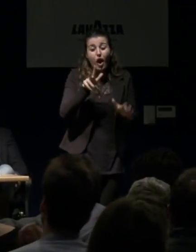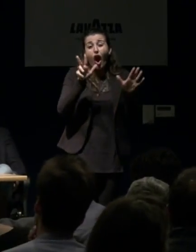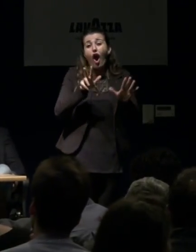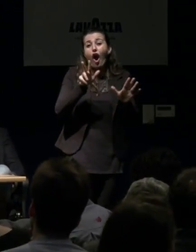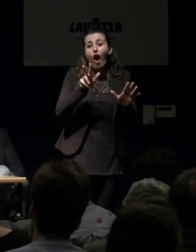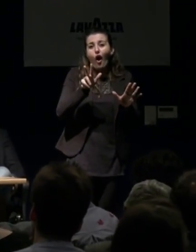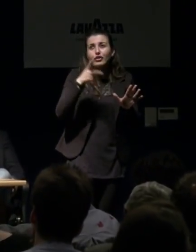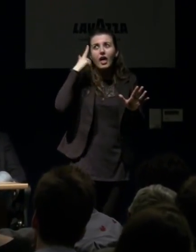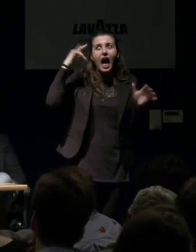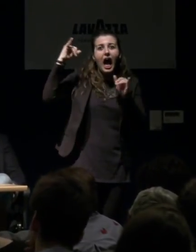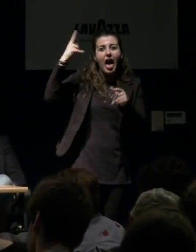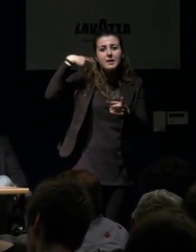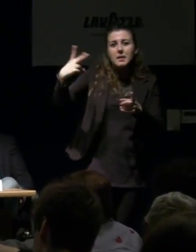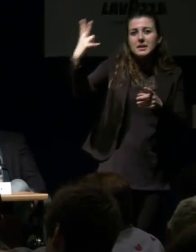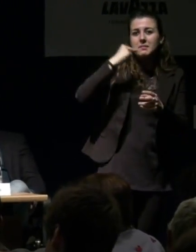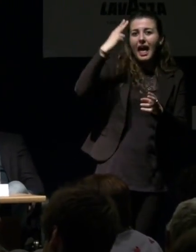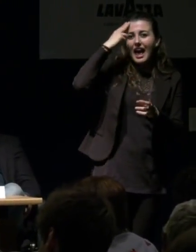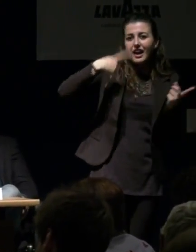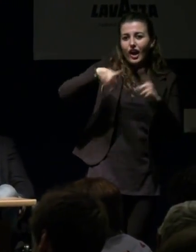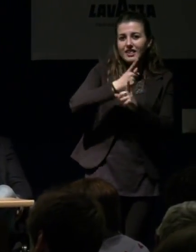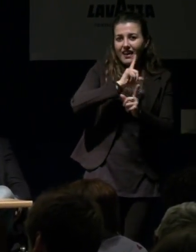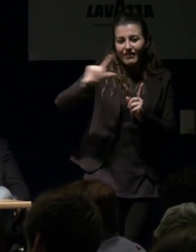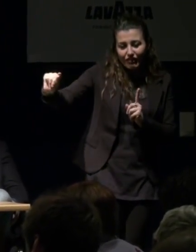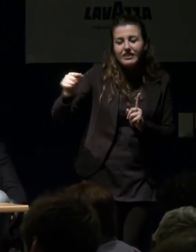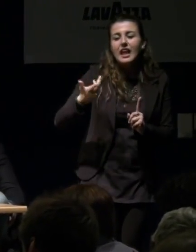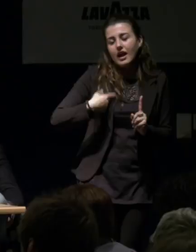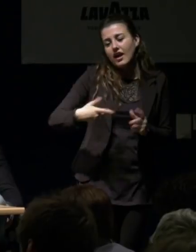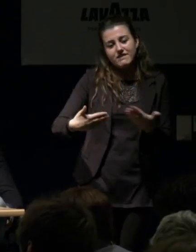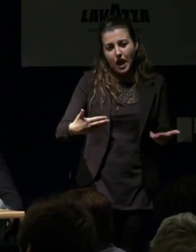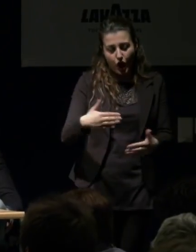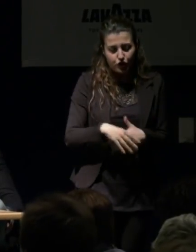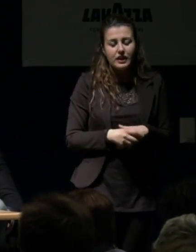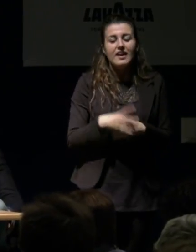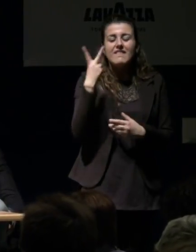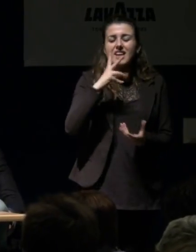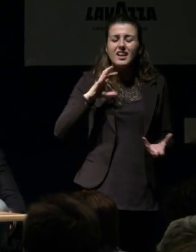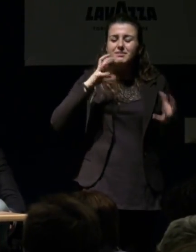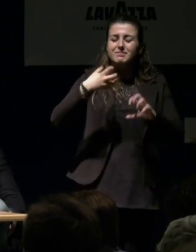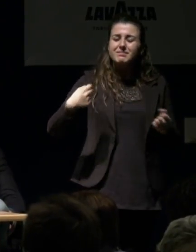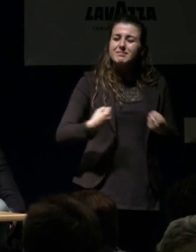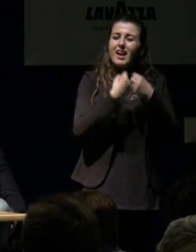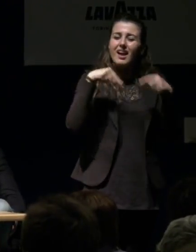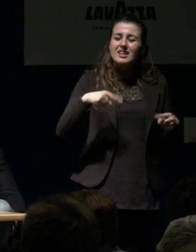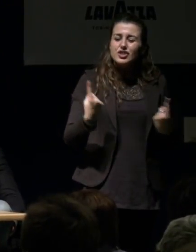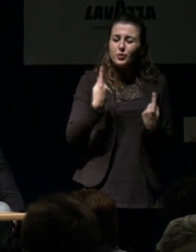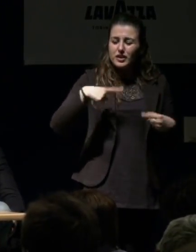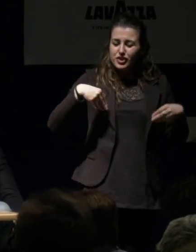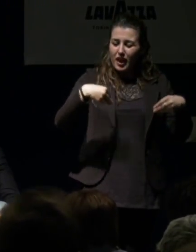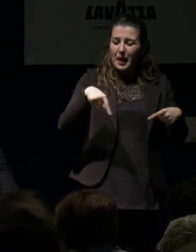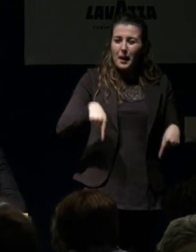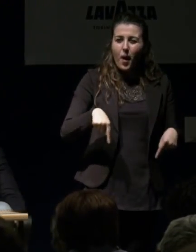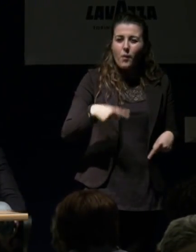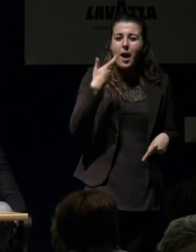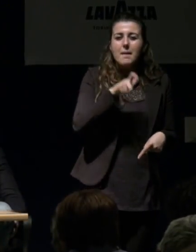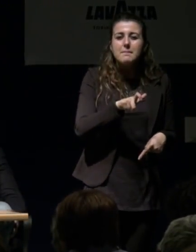come ci hanno ricordato più volte andremo via da il grande paradosso di essere qua oggi ha avuto